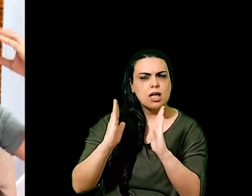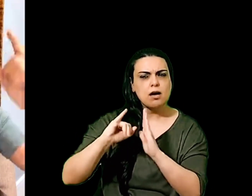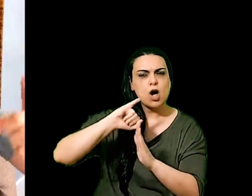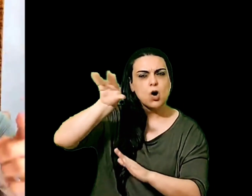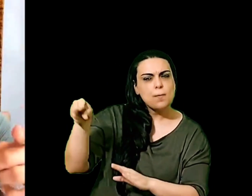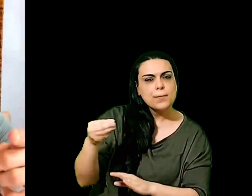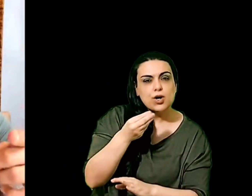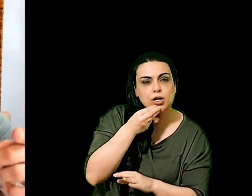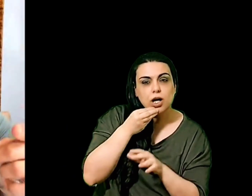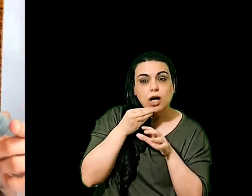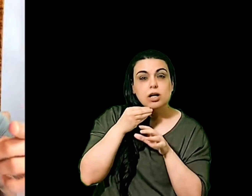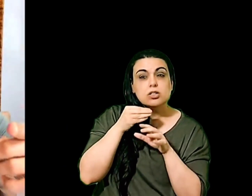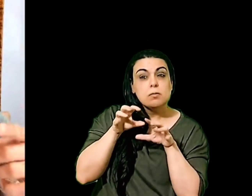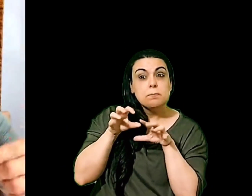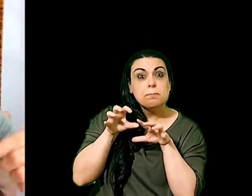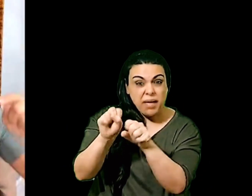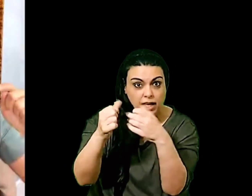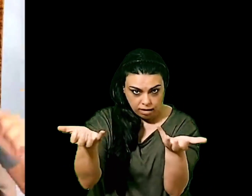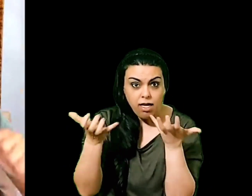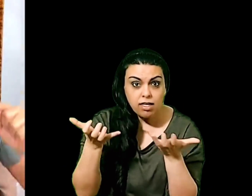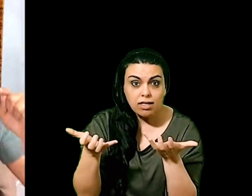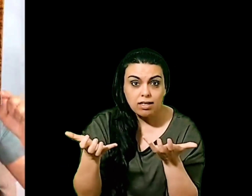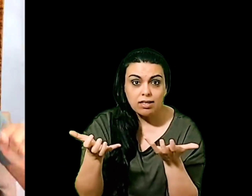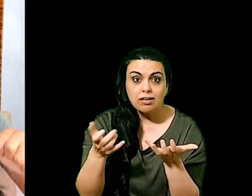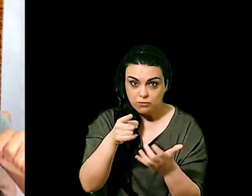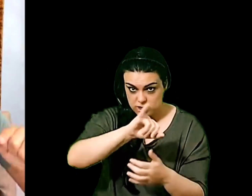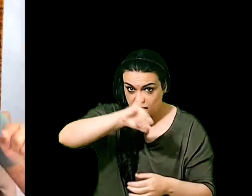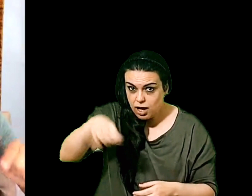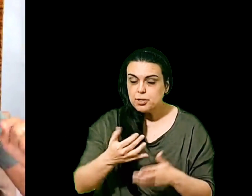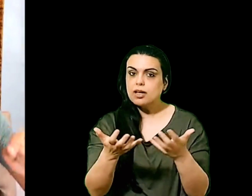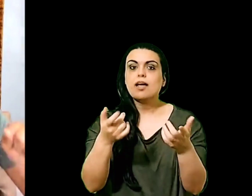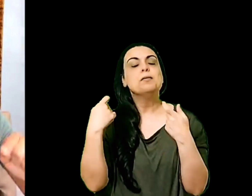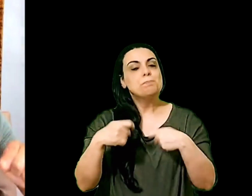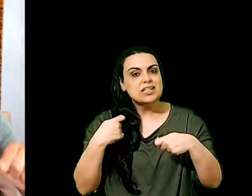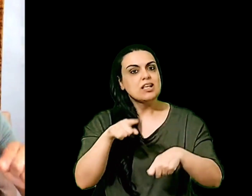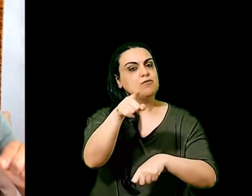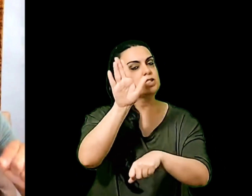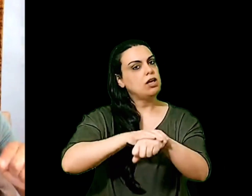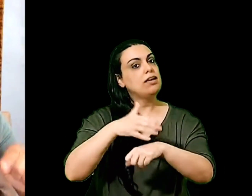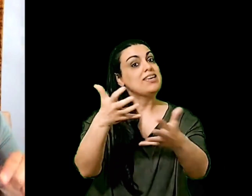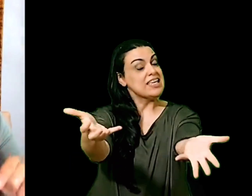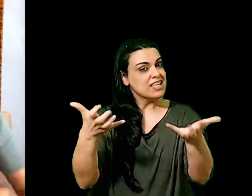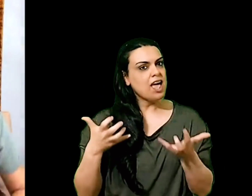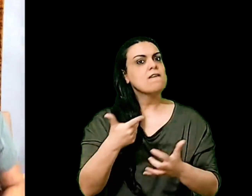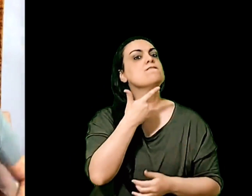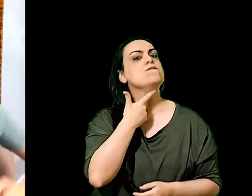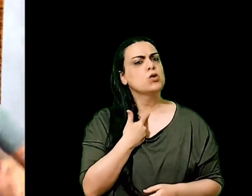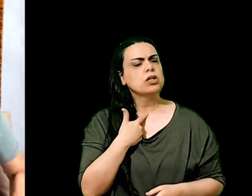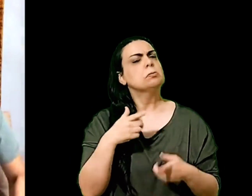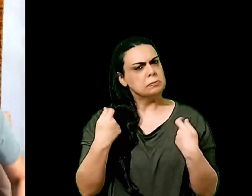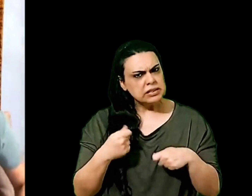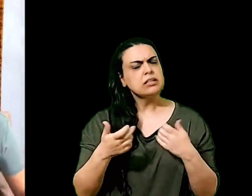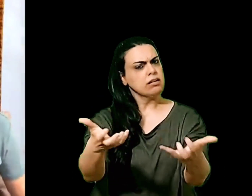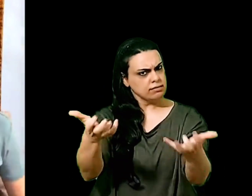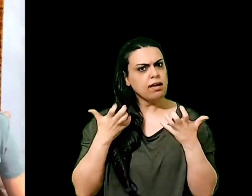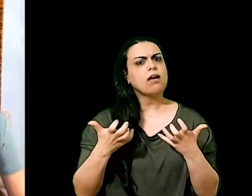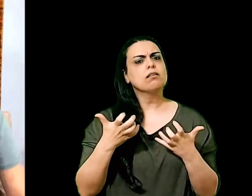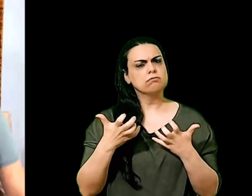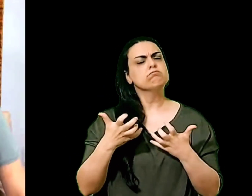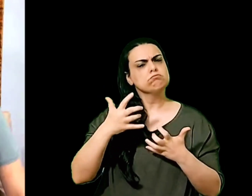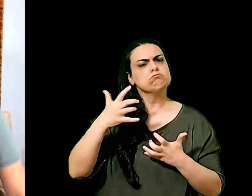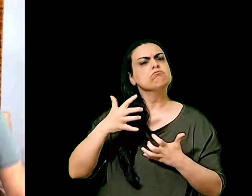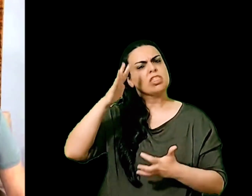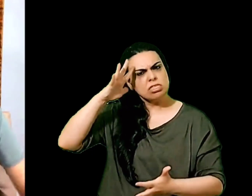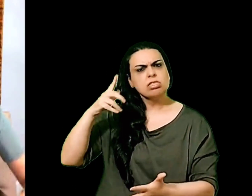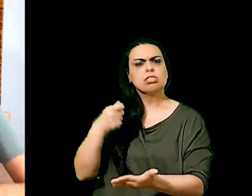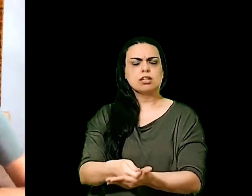discerne que está no tempo da oportunidade, a única forma de você aproveitar essa oportunidade é você tendo disposição.